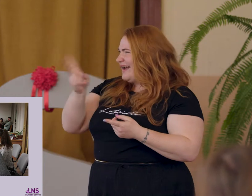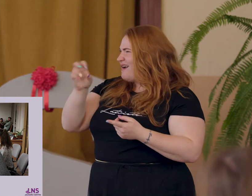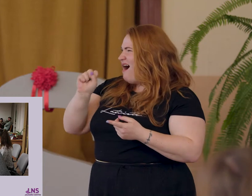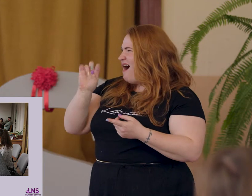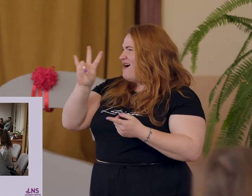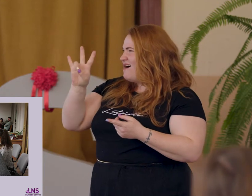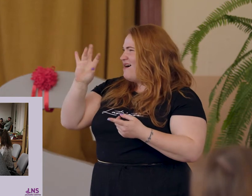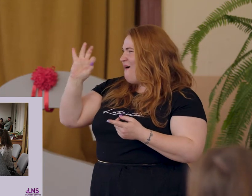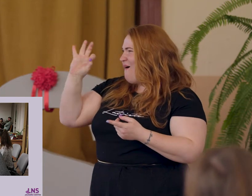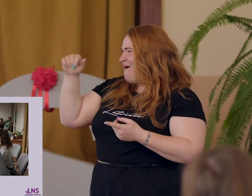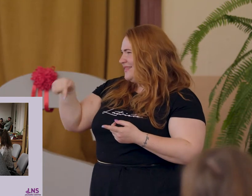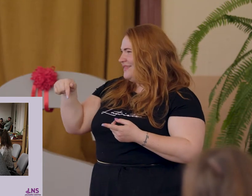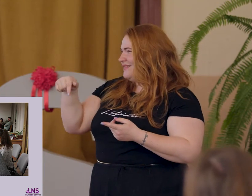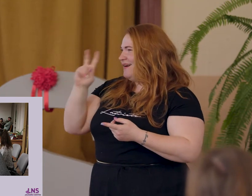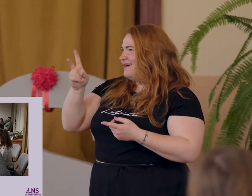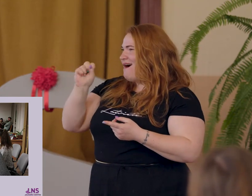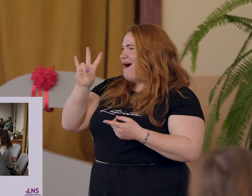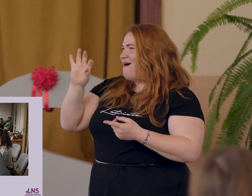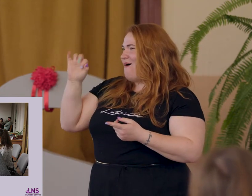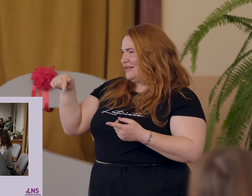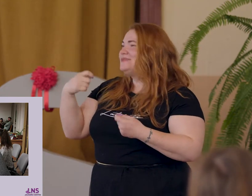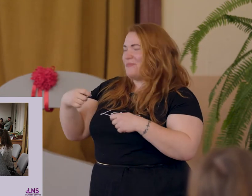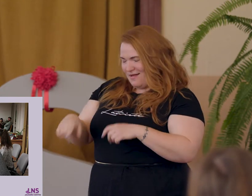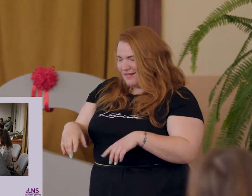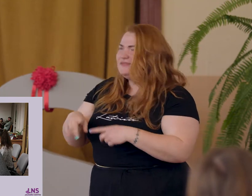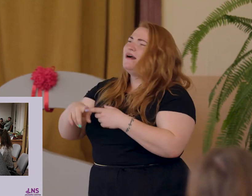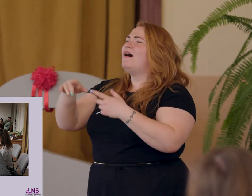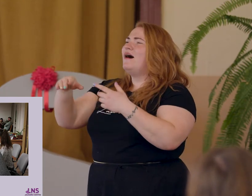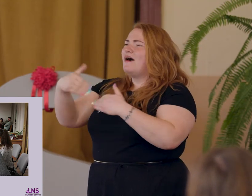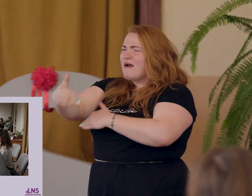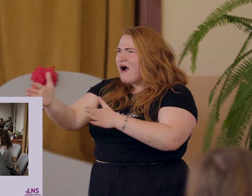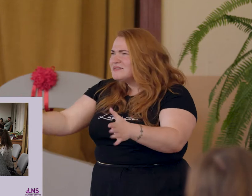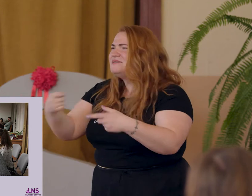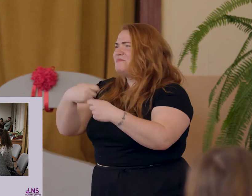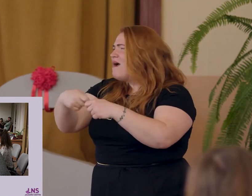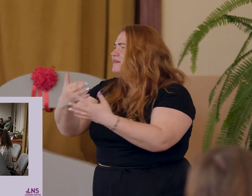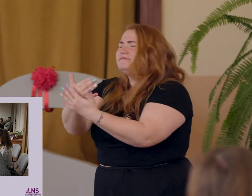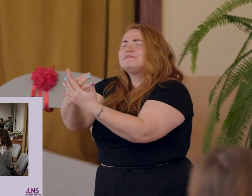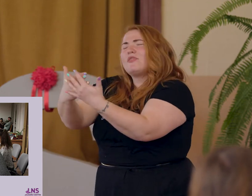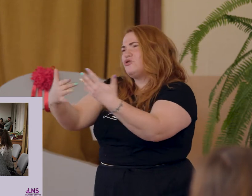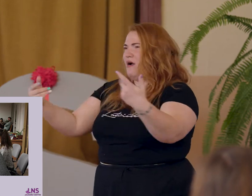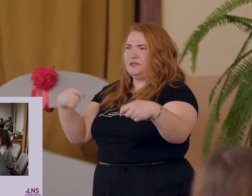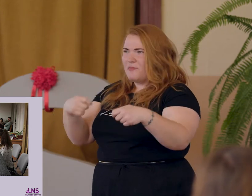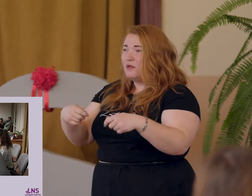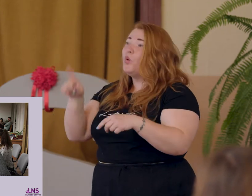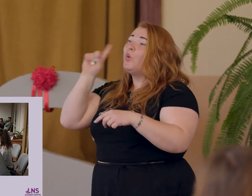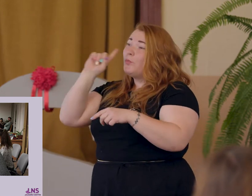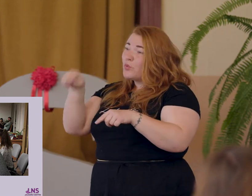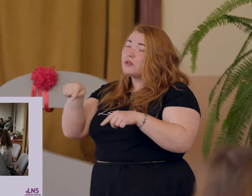atraktīvas spēles, kando, tur vispār galda spēles tāda ir. Un kas tas spēles, tur visādi dažādi ir, kas